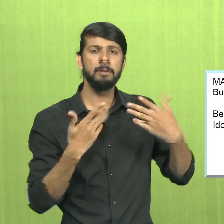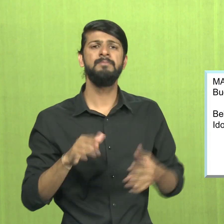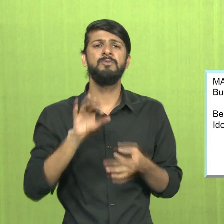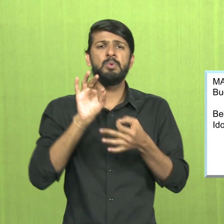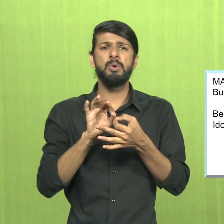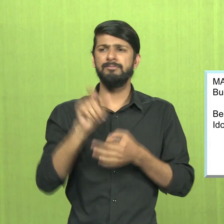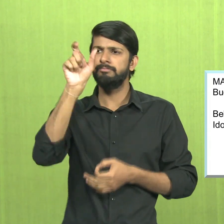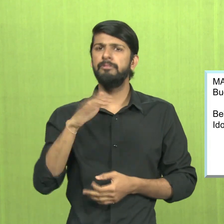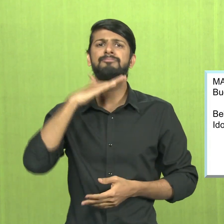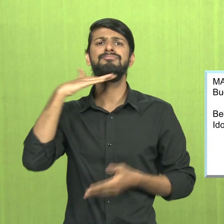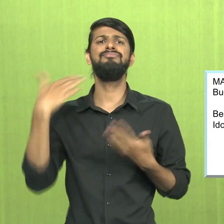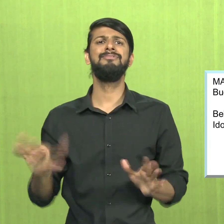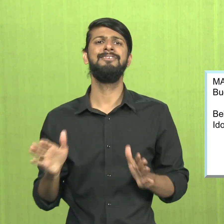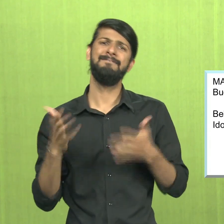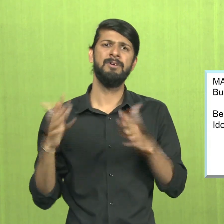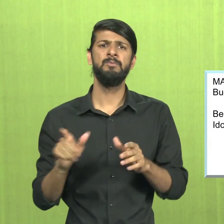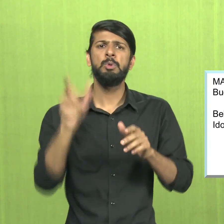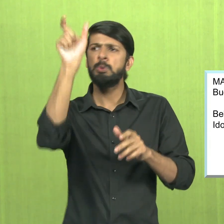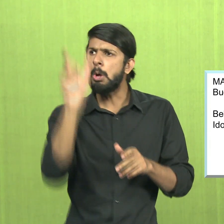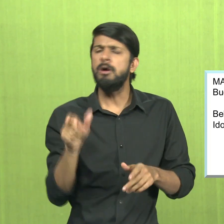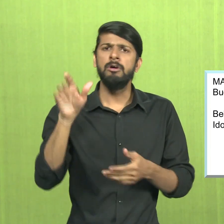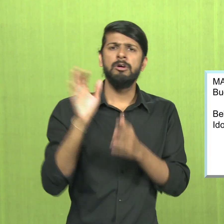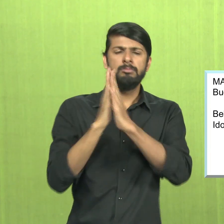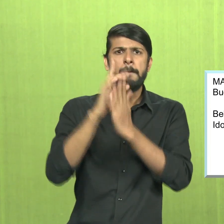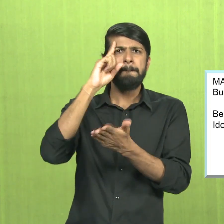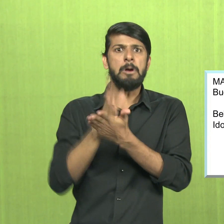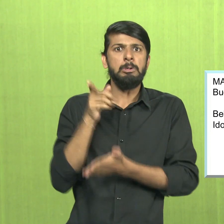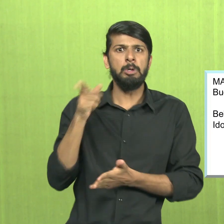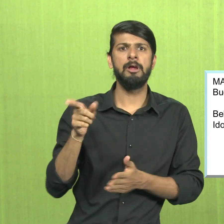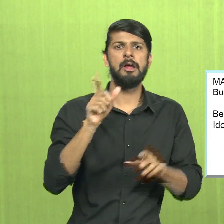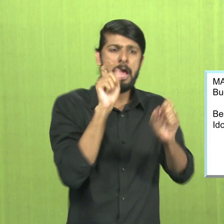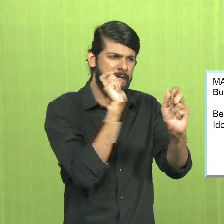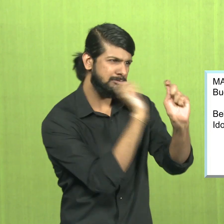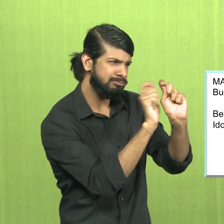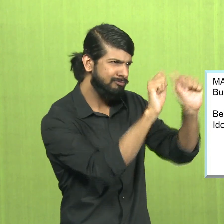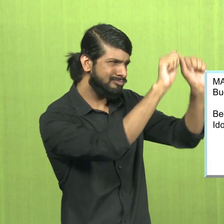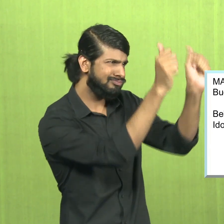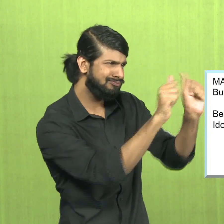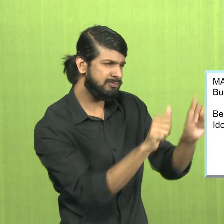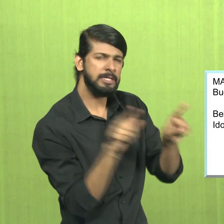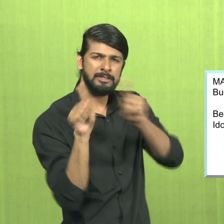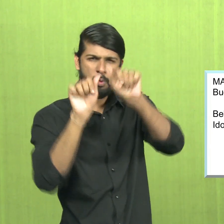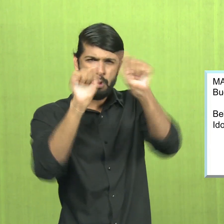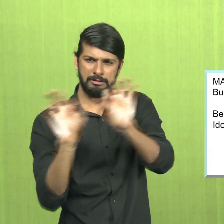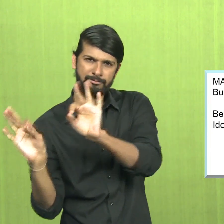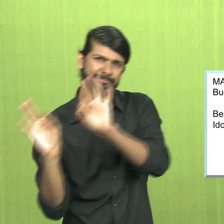मैं अशोक कि आपके रूट्स दैत्य आइडल्स मेड हुआ था मैं